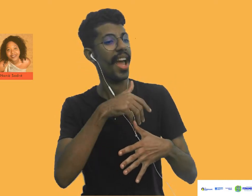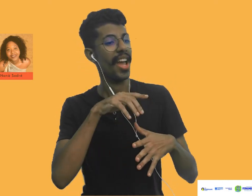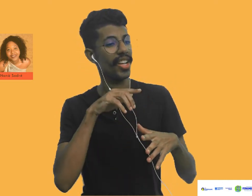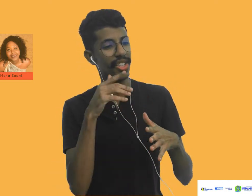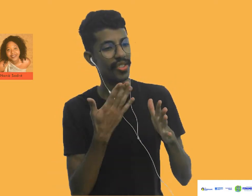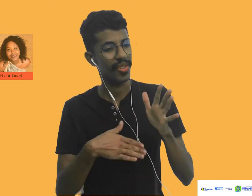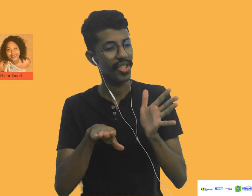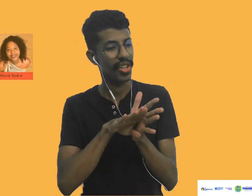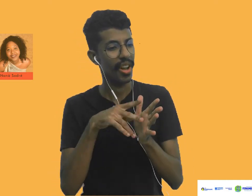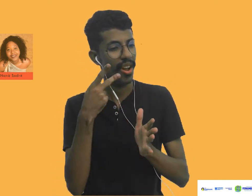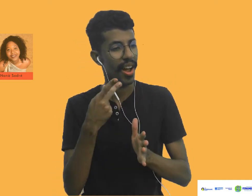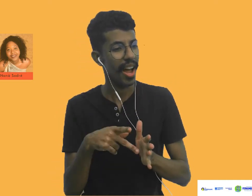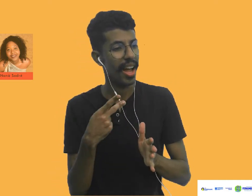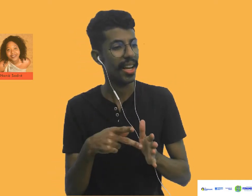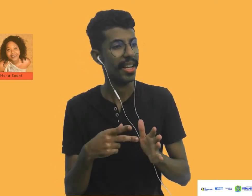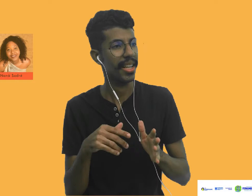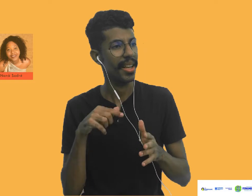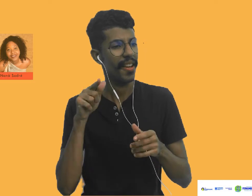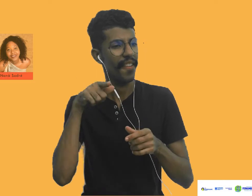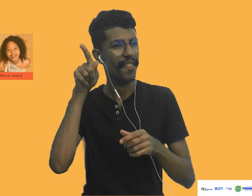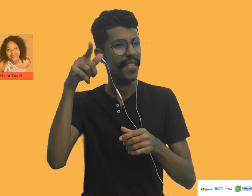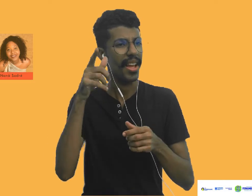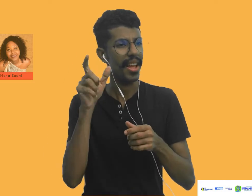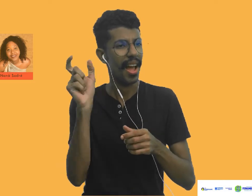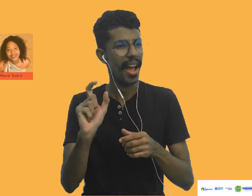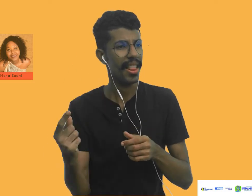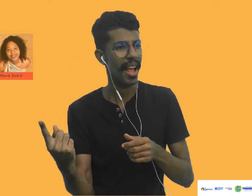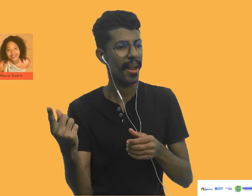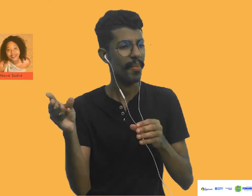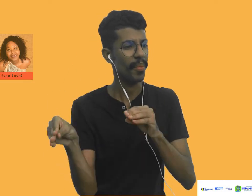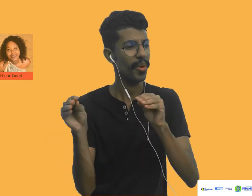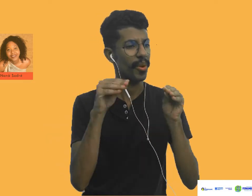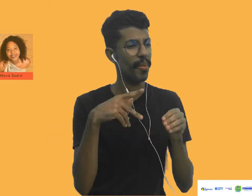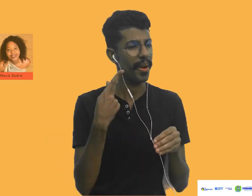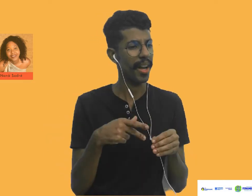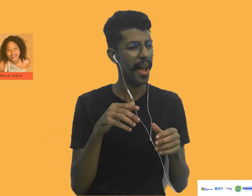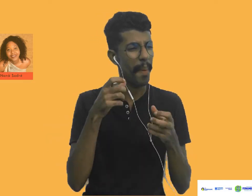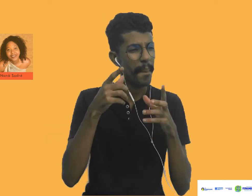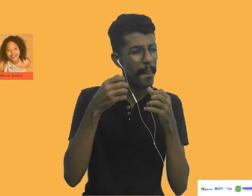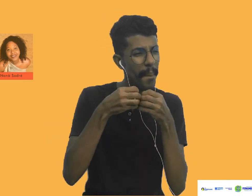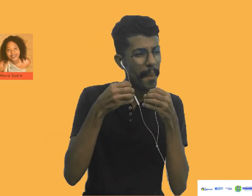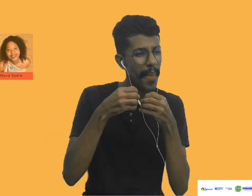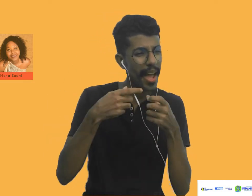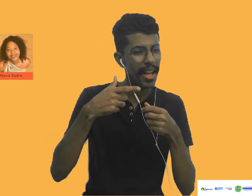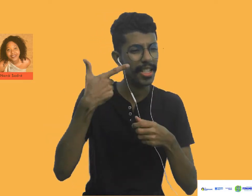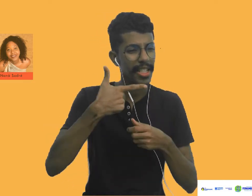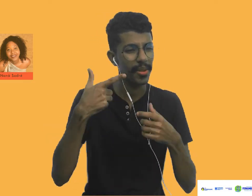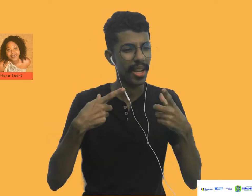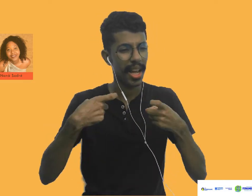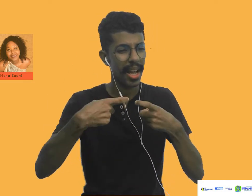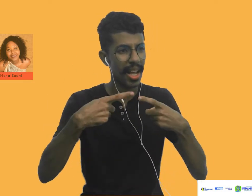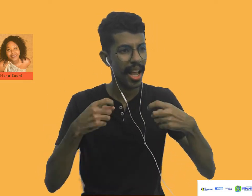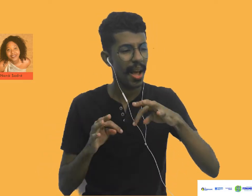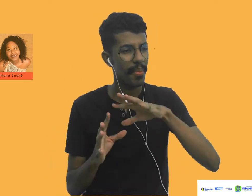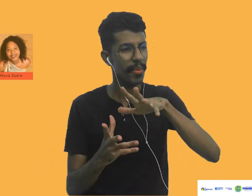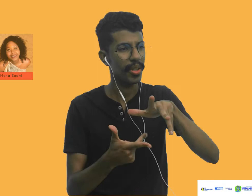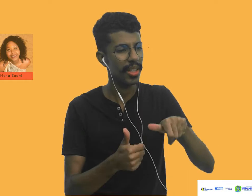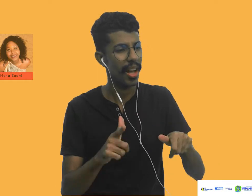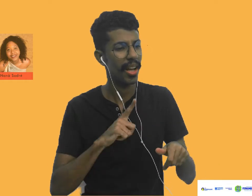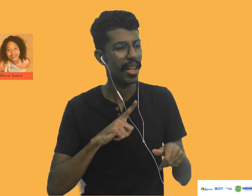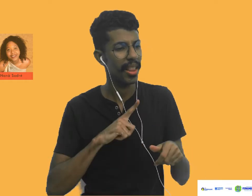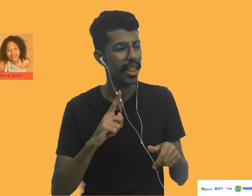privilegiada quando chegou aqui, possivelmente da Itália, né? Perto ali da Segunda Guerra Mundial, que recebeu terreno,